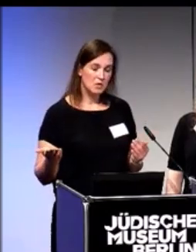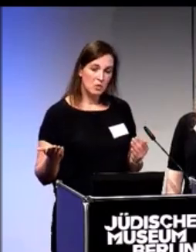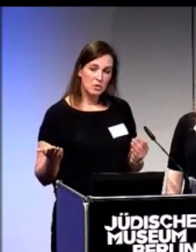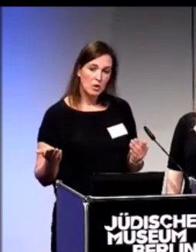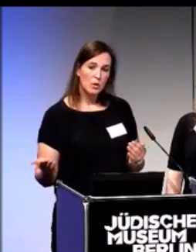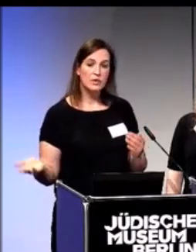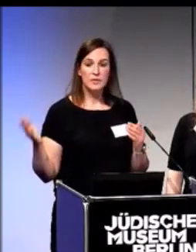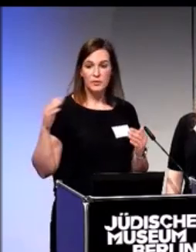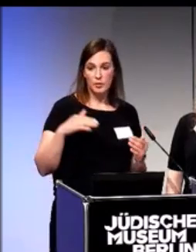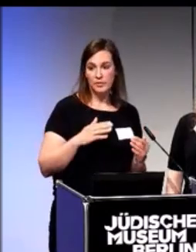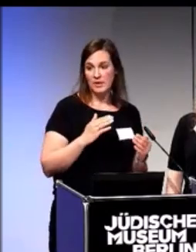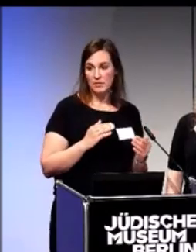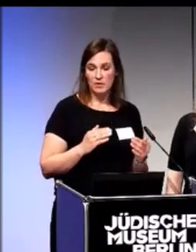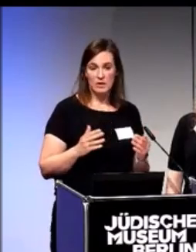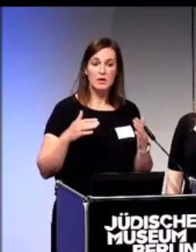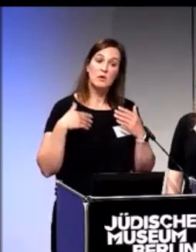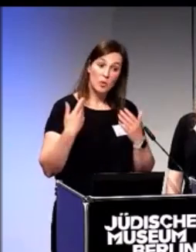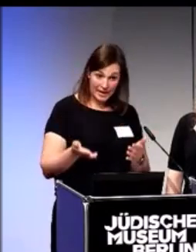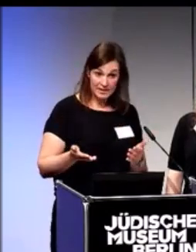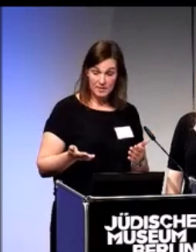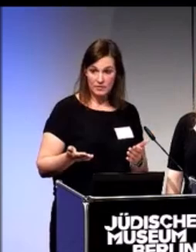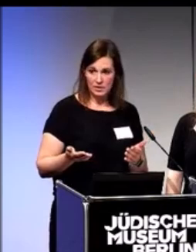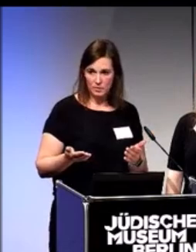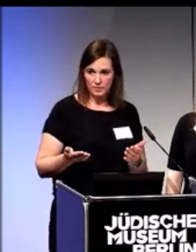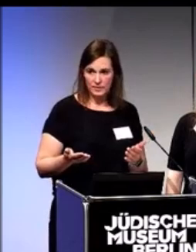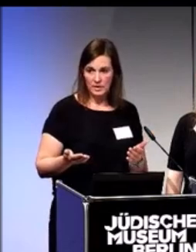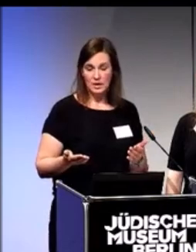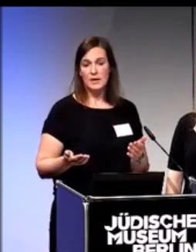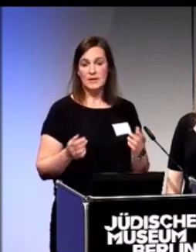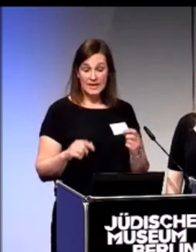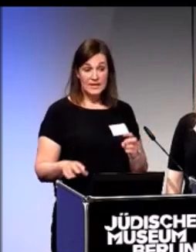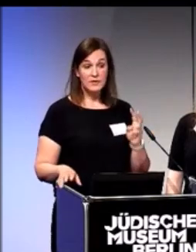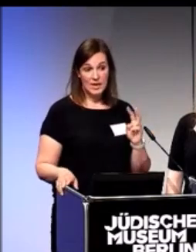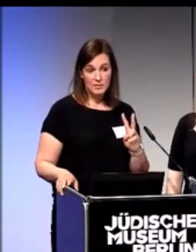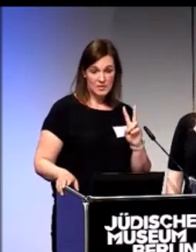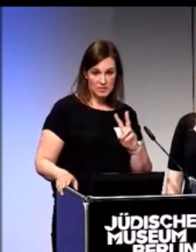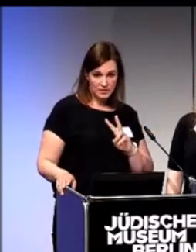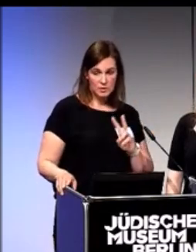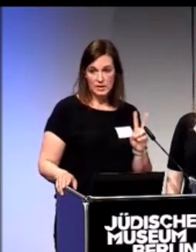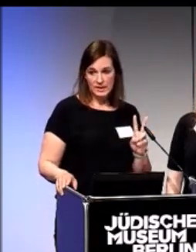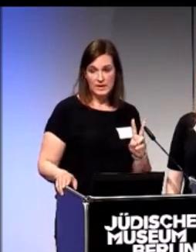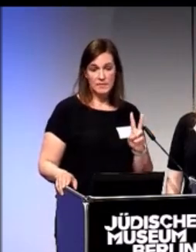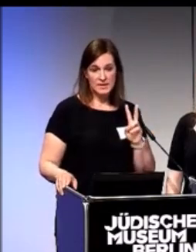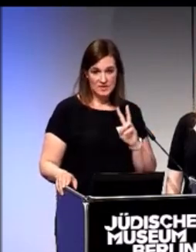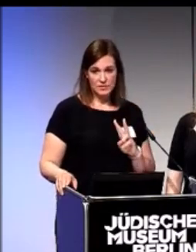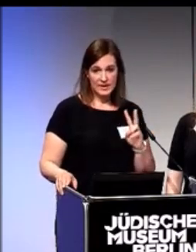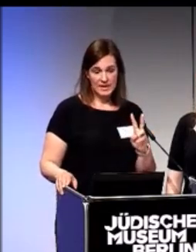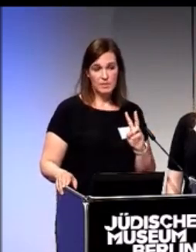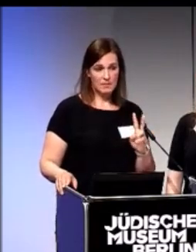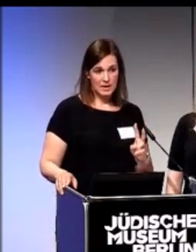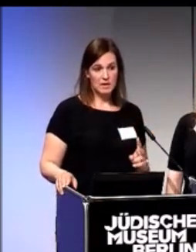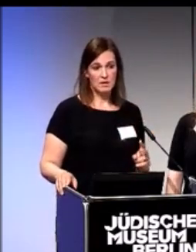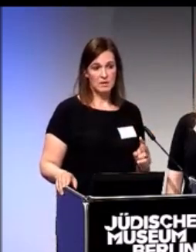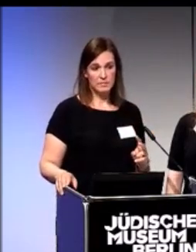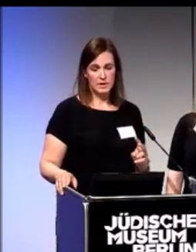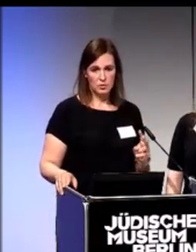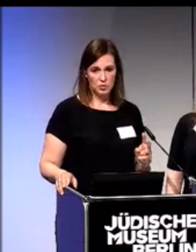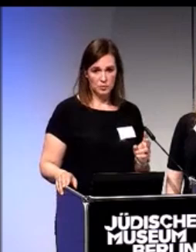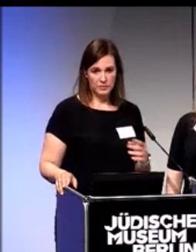zurück. Und dann veröffentlichen wir nochmal das Video. Das heißt, wir haben dieses Video in der Regel immer zweimal bei YouTube.